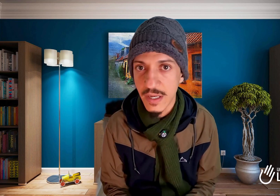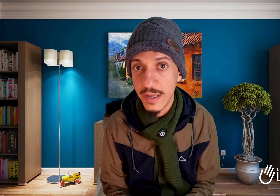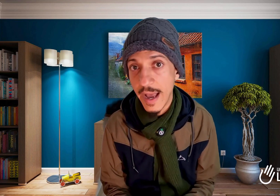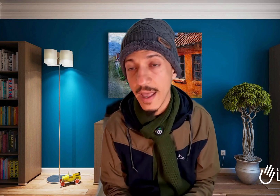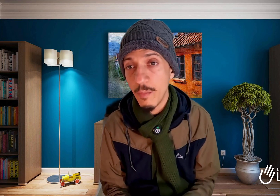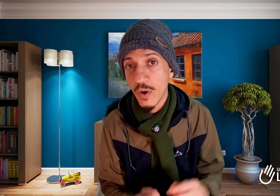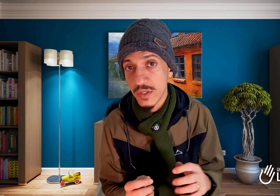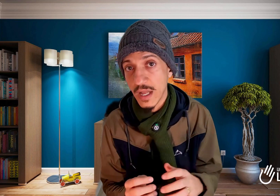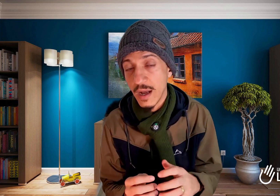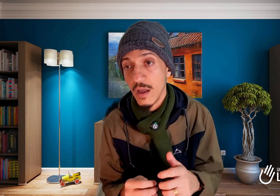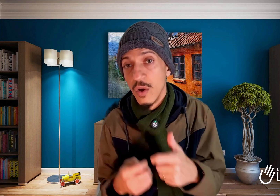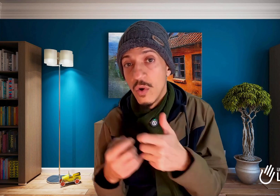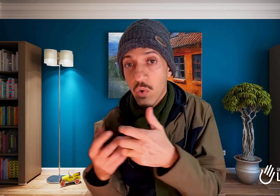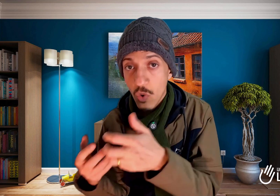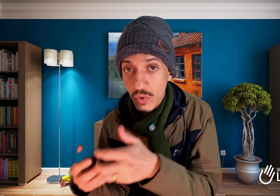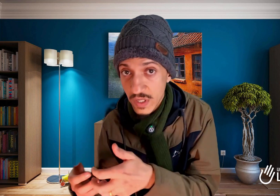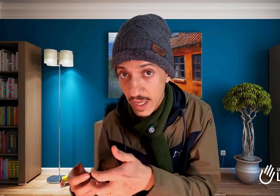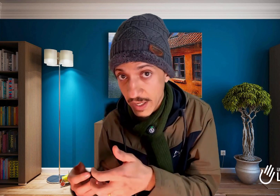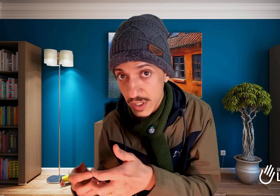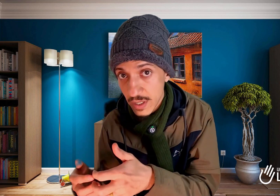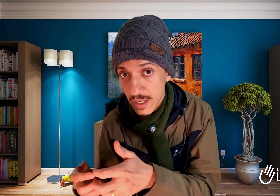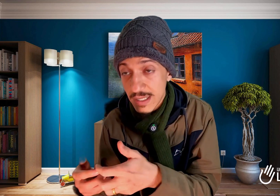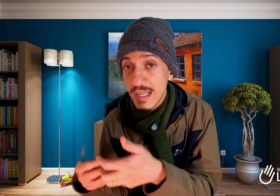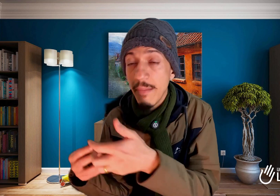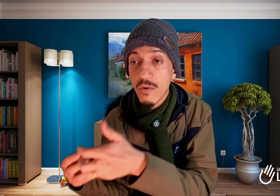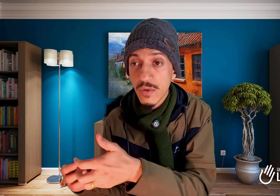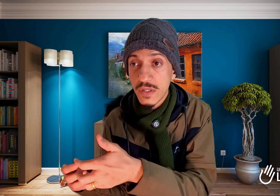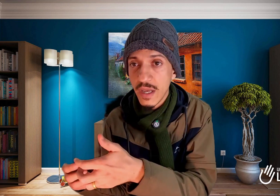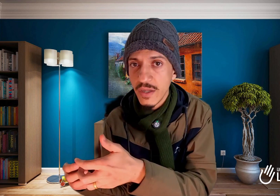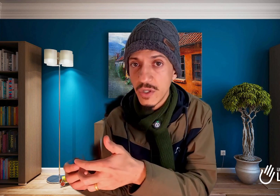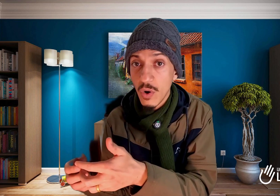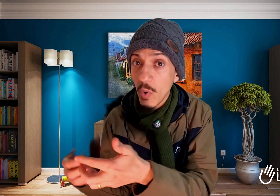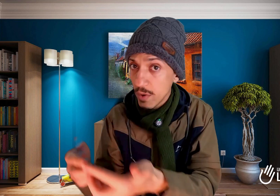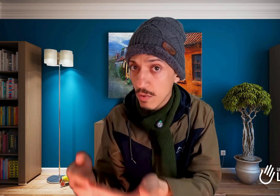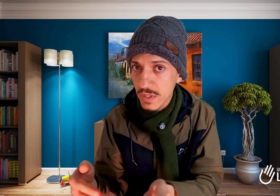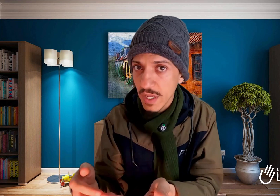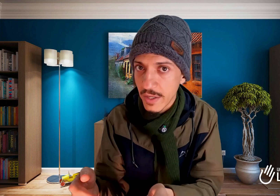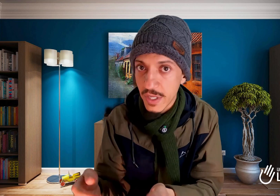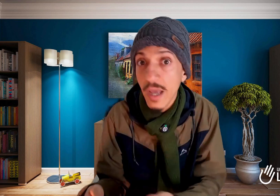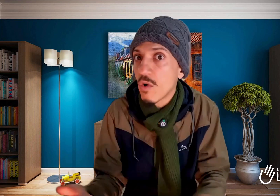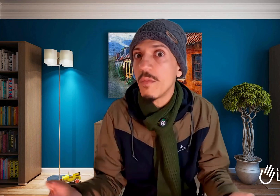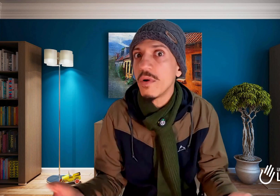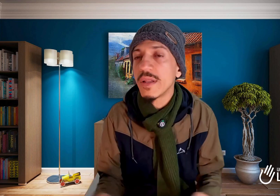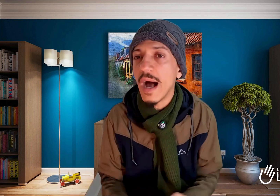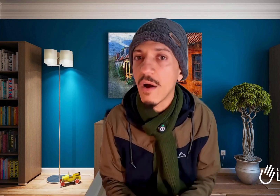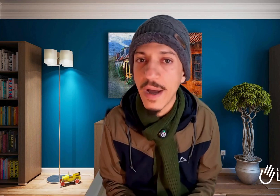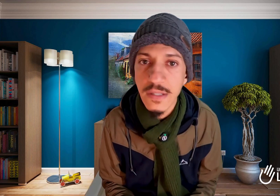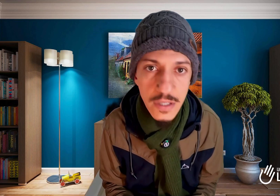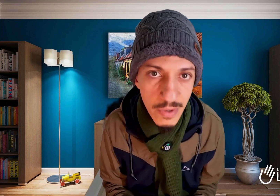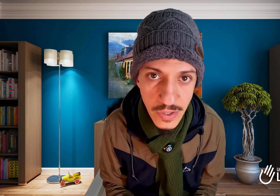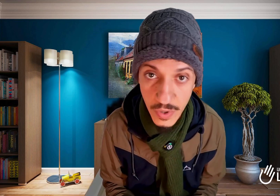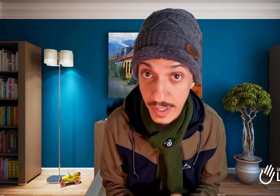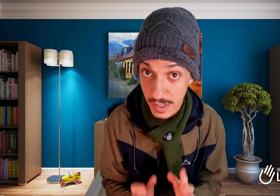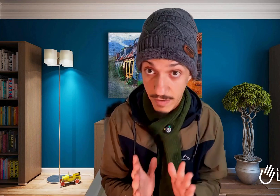aí ele pode estar consciente, semiconsciente ou inconsciente. E aí, como lidar com essas situações? Vamos